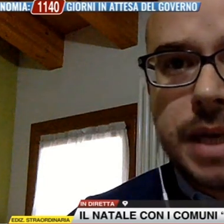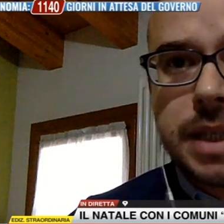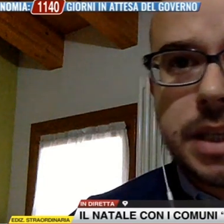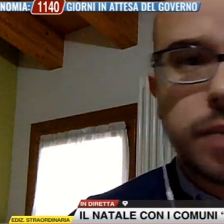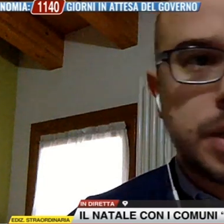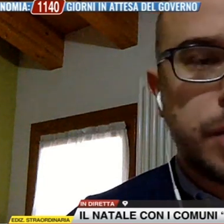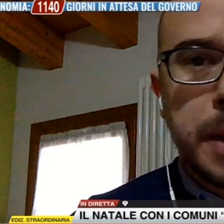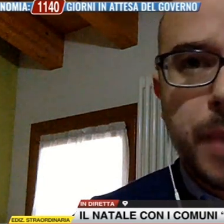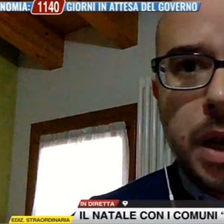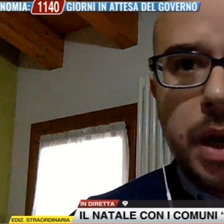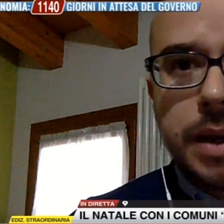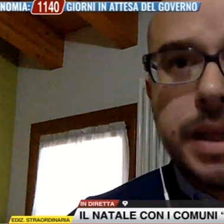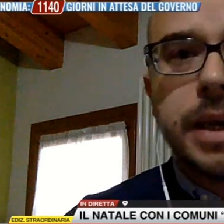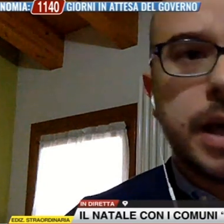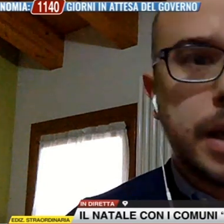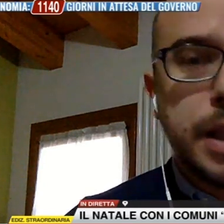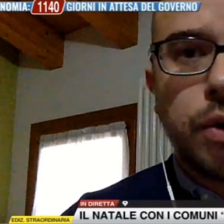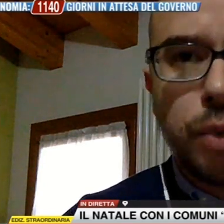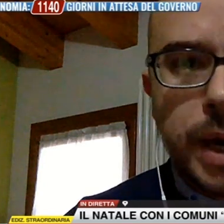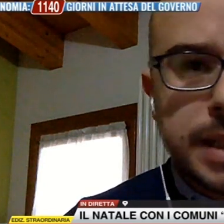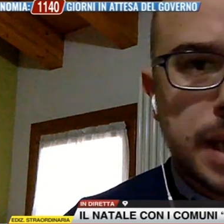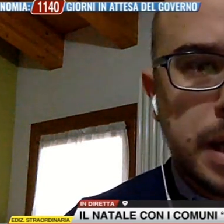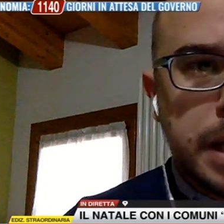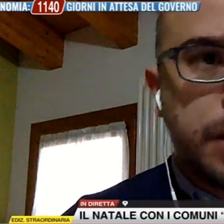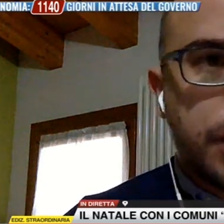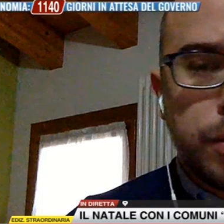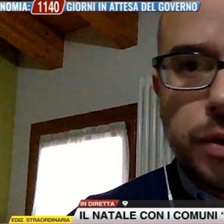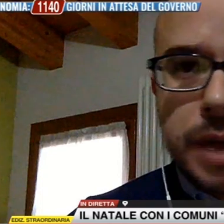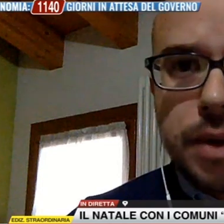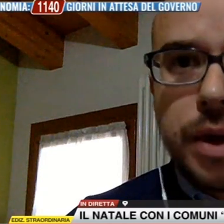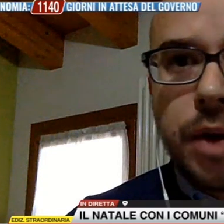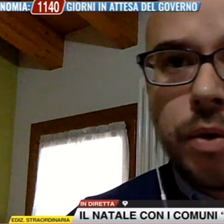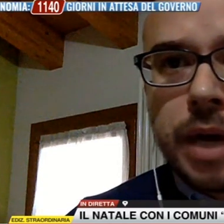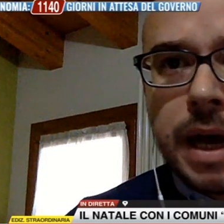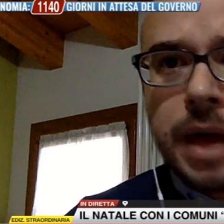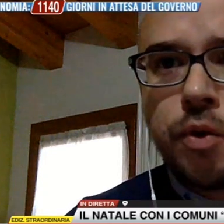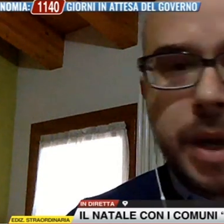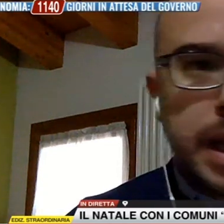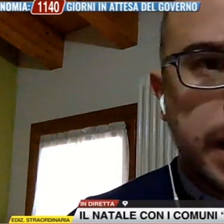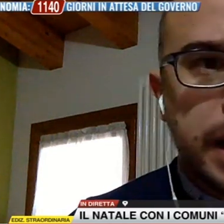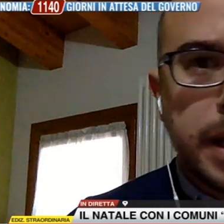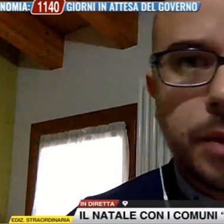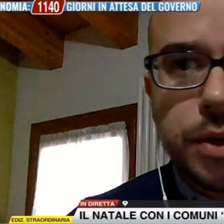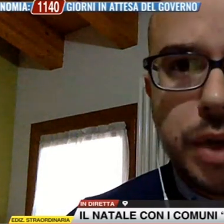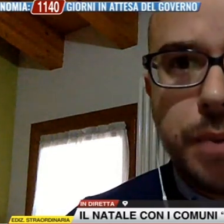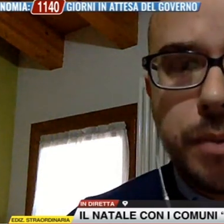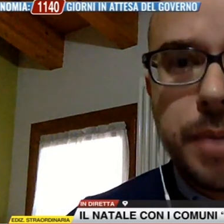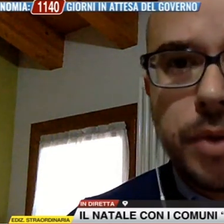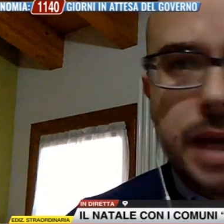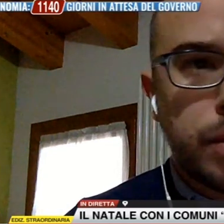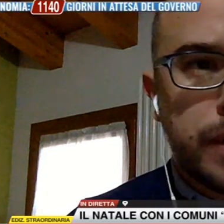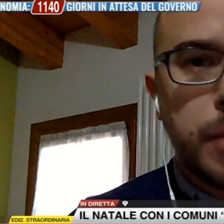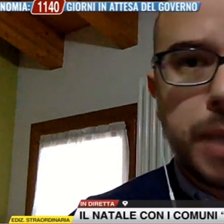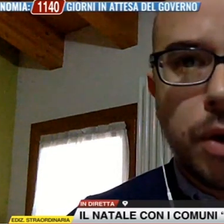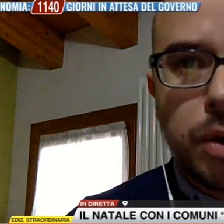possono essere delle situazioni di incongruenza. Io ricordo soltanto che con numeri di questo tipo in prima